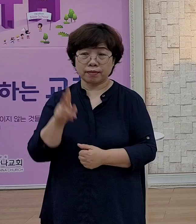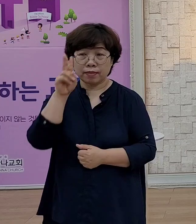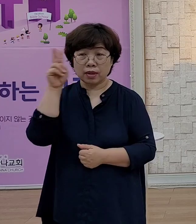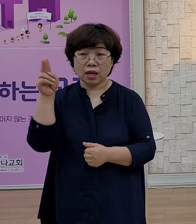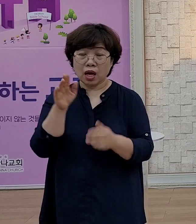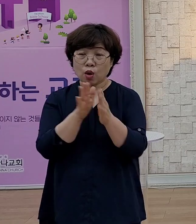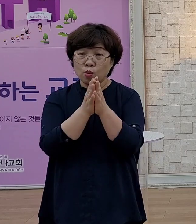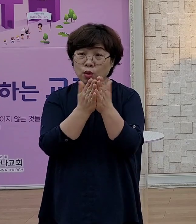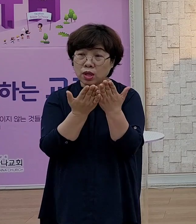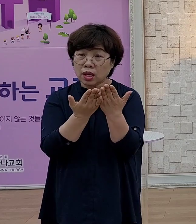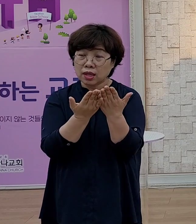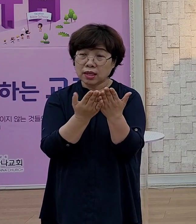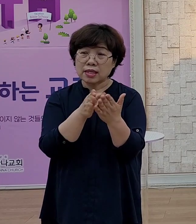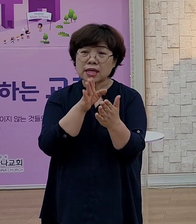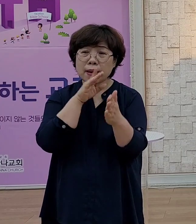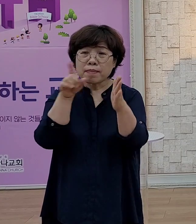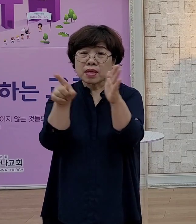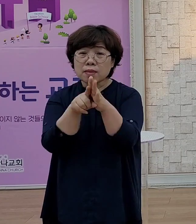뭔지를 가르쳐주는 책이에요.